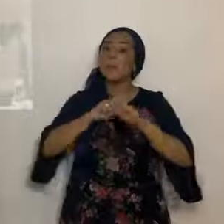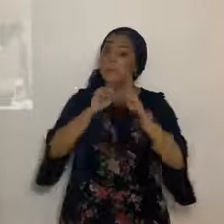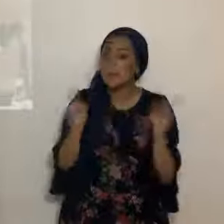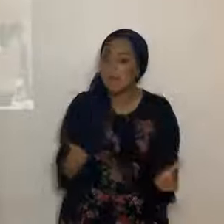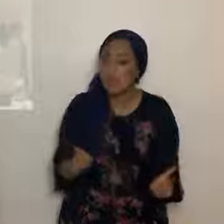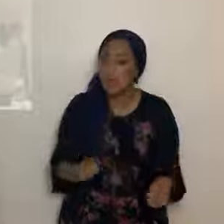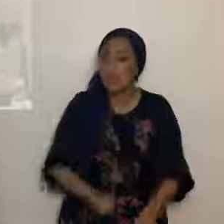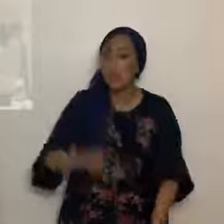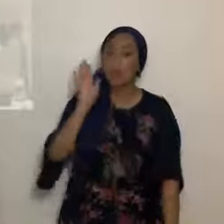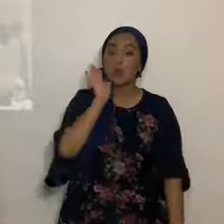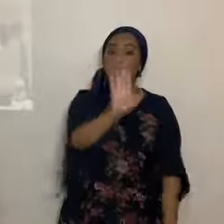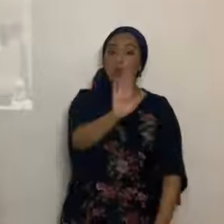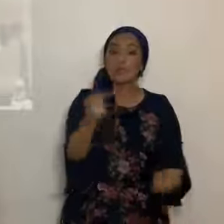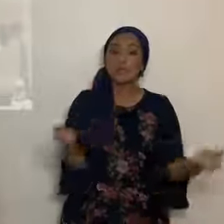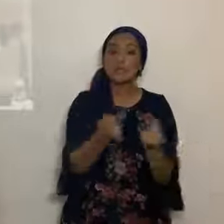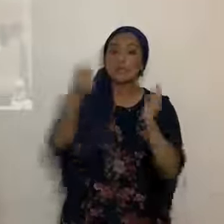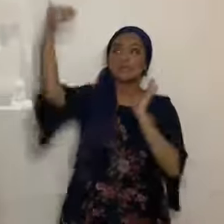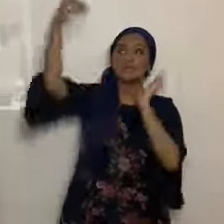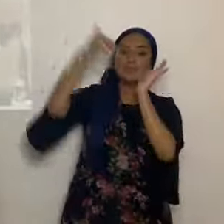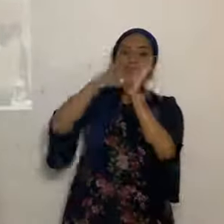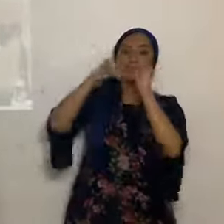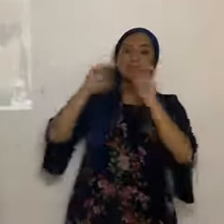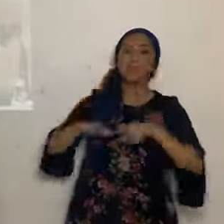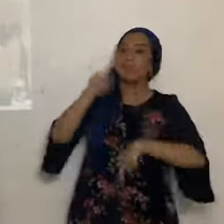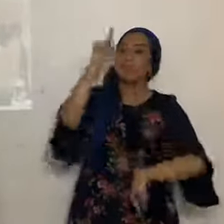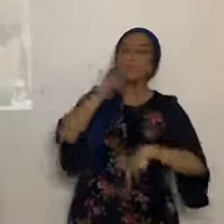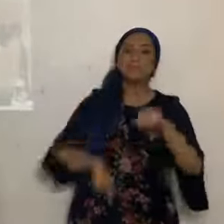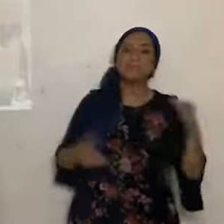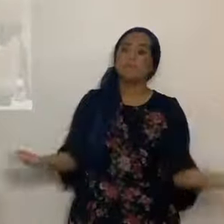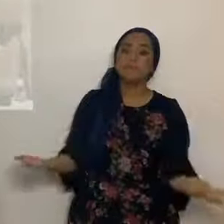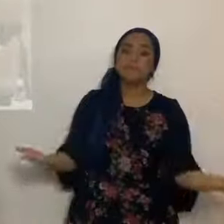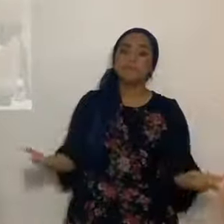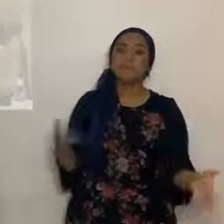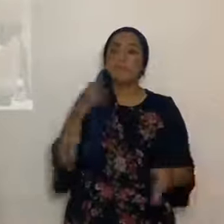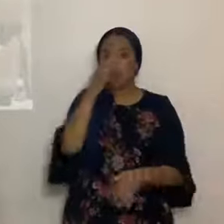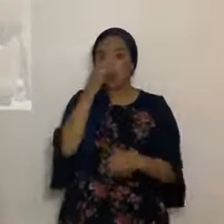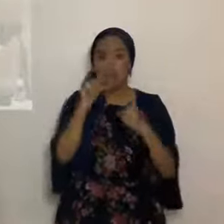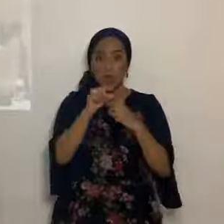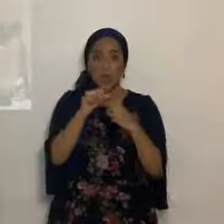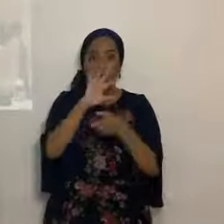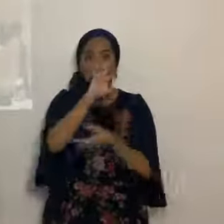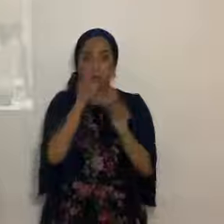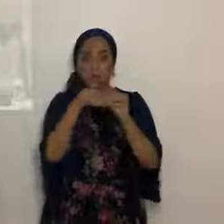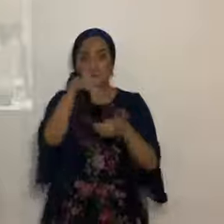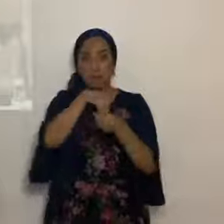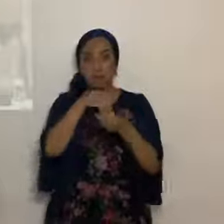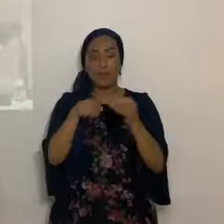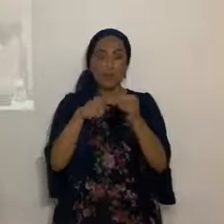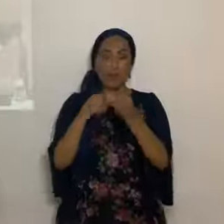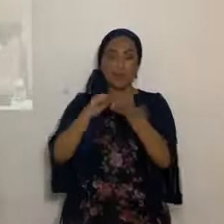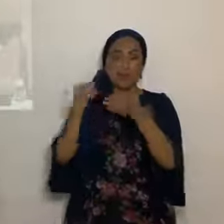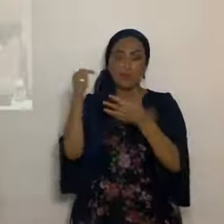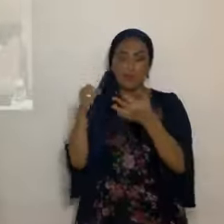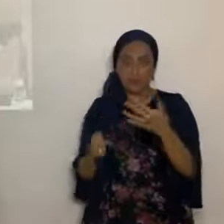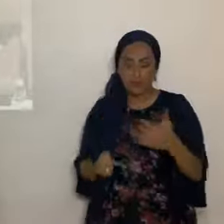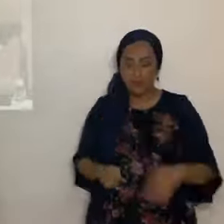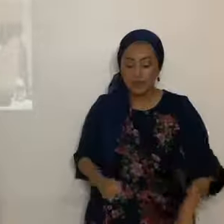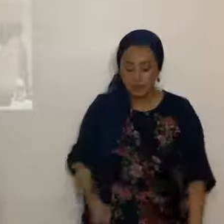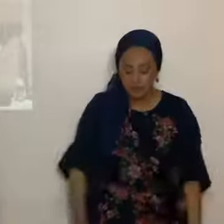tus pecados bloquean la bendición, en pocas palabras. Y aquí va incluido la cuestión del perdón.